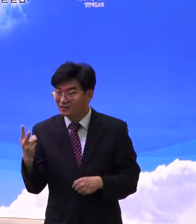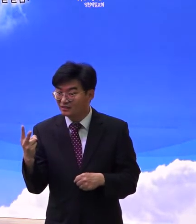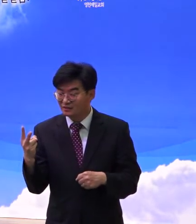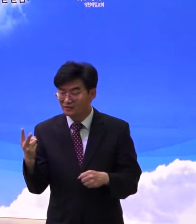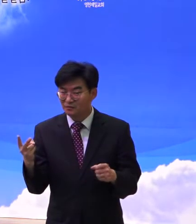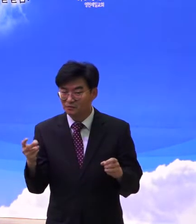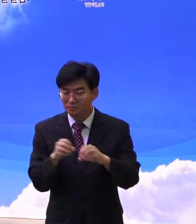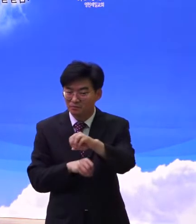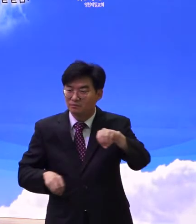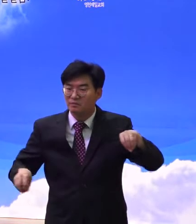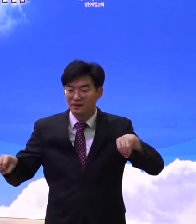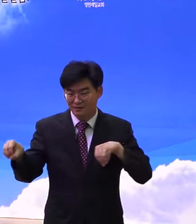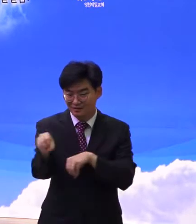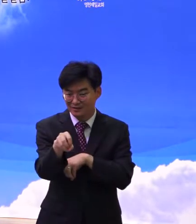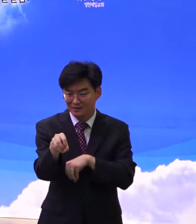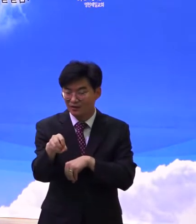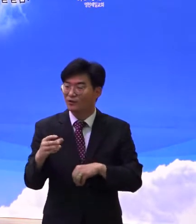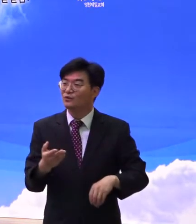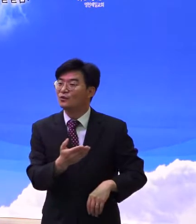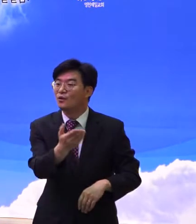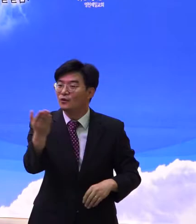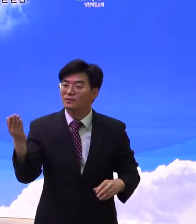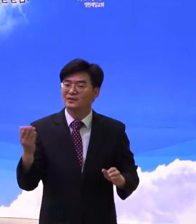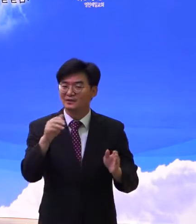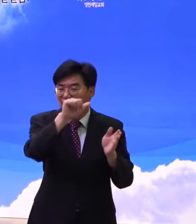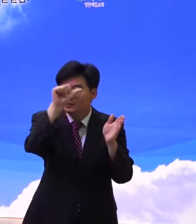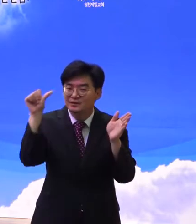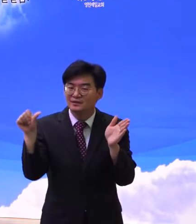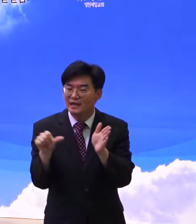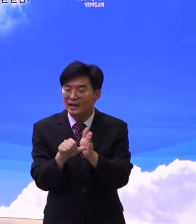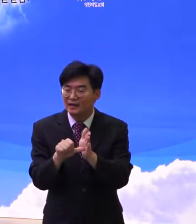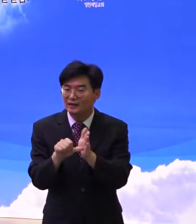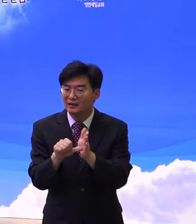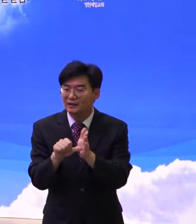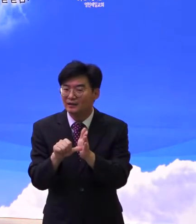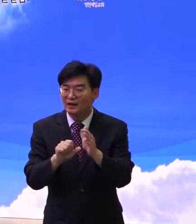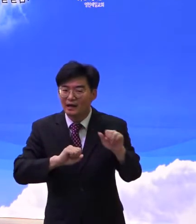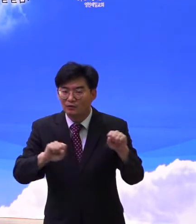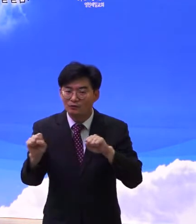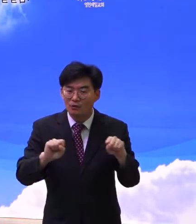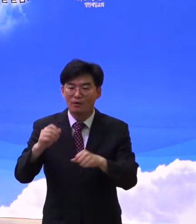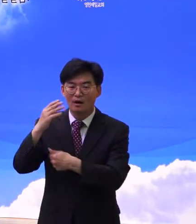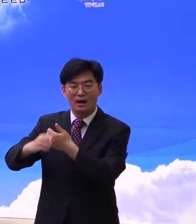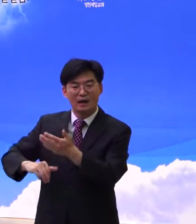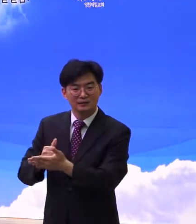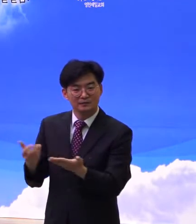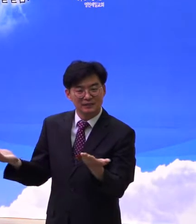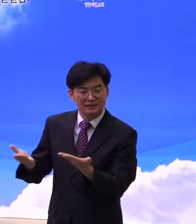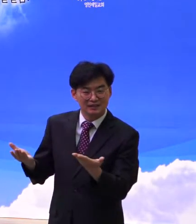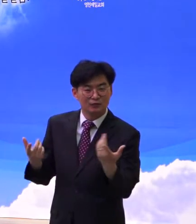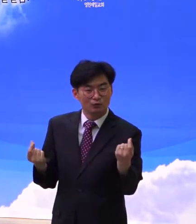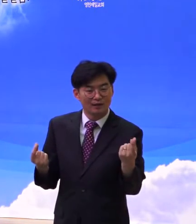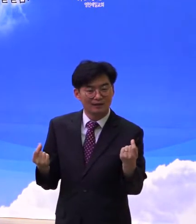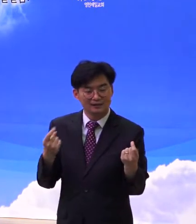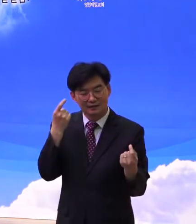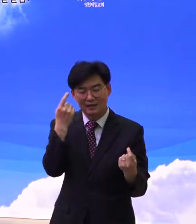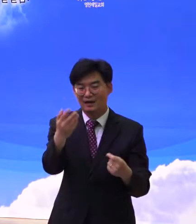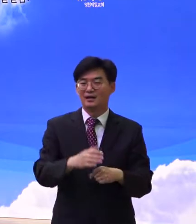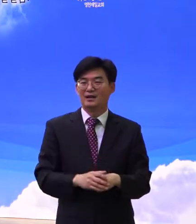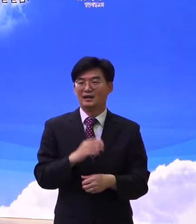여러분들이 살고 있는 여러분의 인생이 하나님의 큰 일을 늘 향하고 있습니까? 하나님의 구원이,